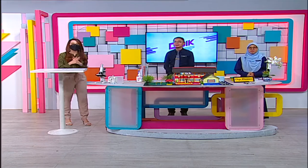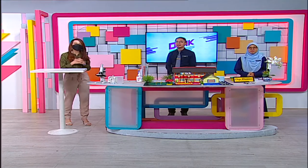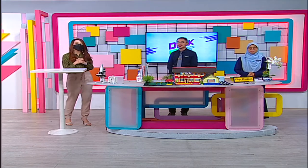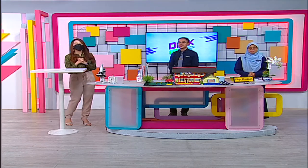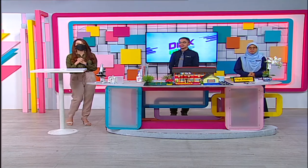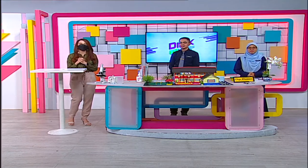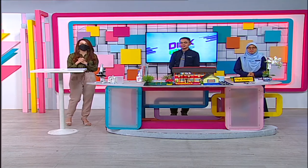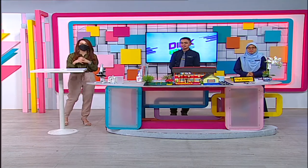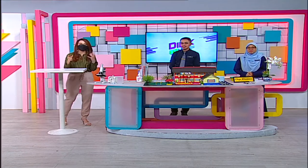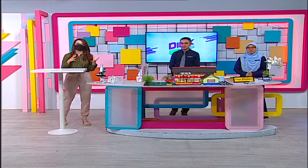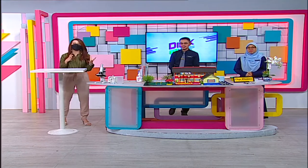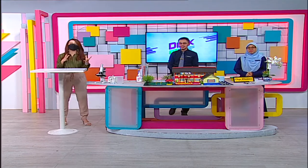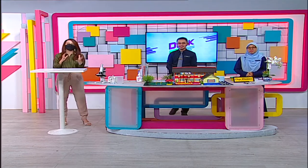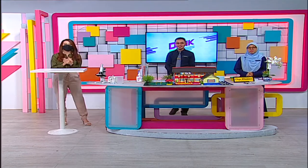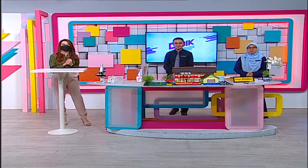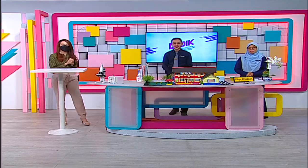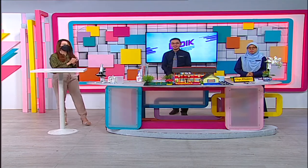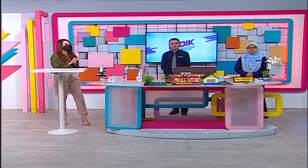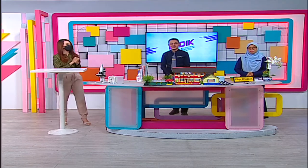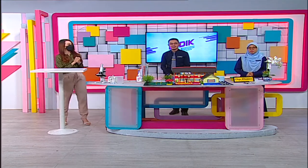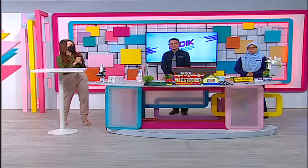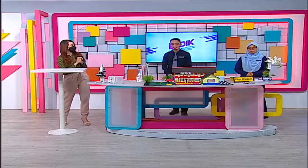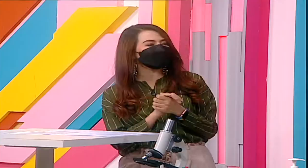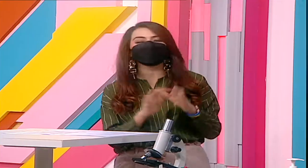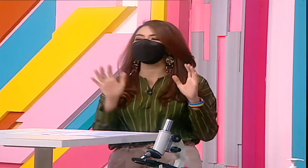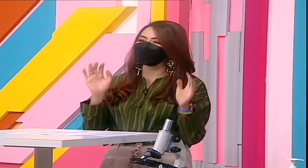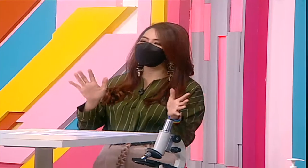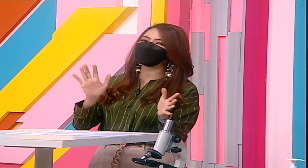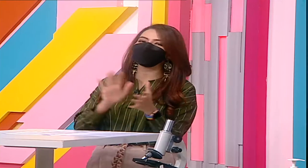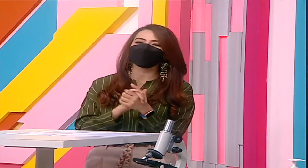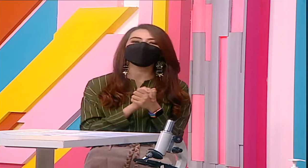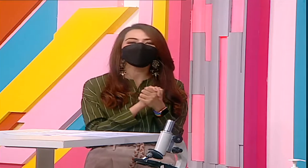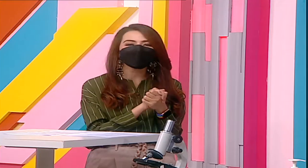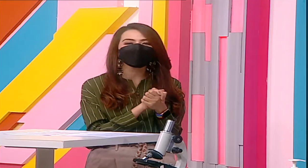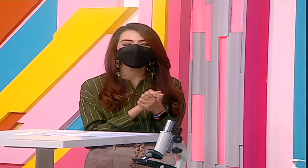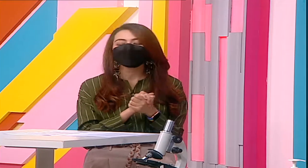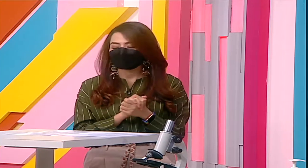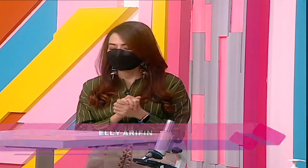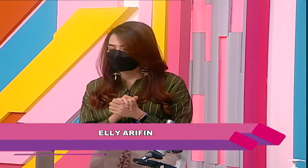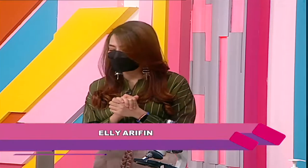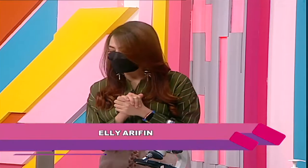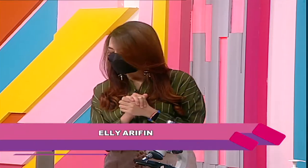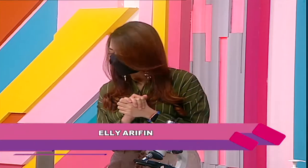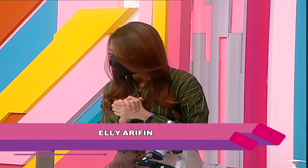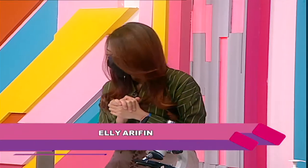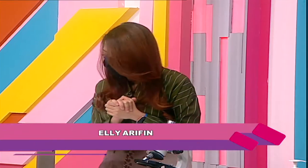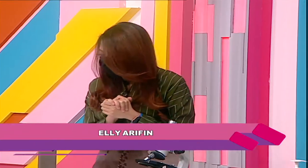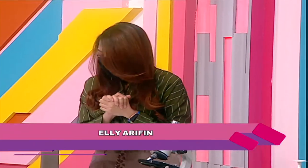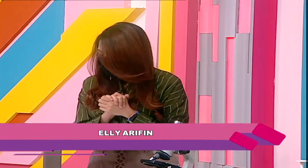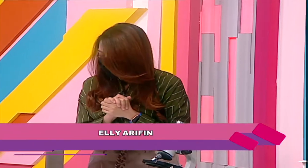yang akan kita sama-sama belajar kejap lagi? Kita berkenalan dulu dengan guru-guru kita, iaitu kita ada